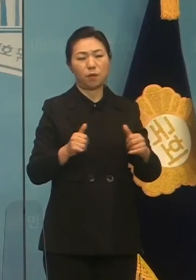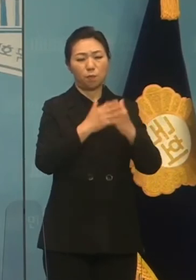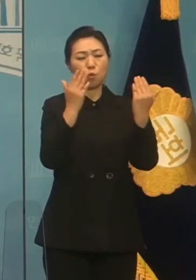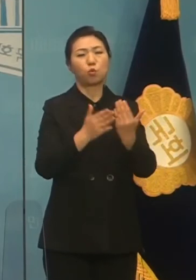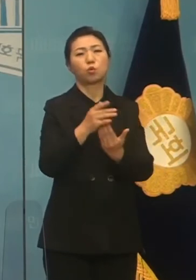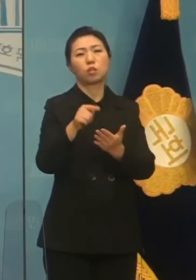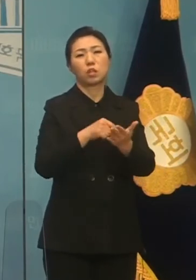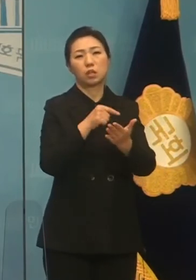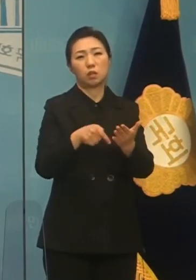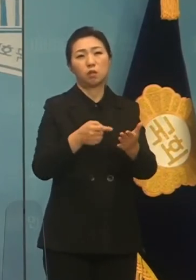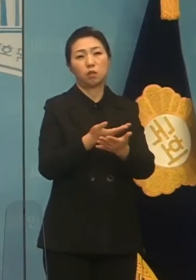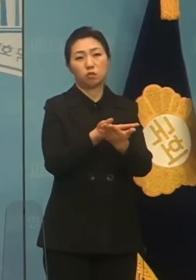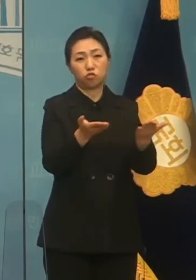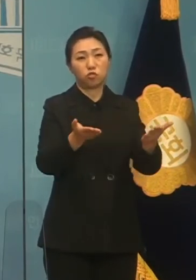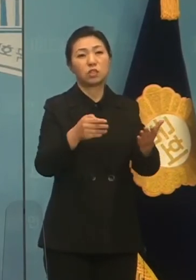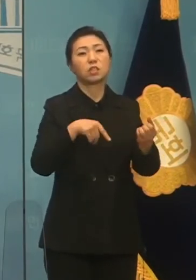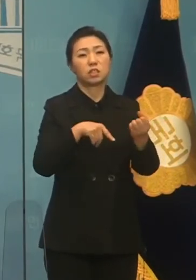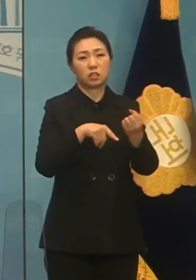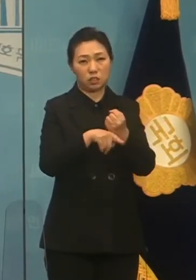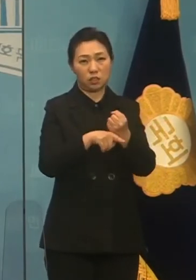확신합니다.